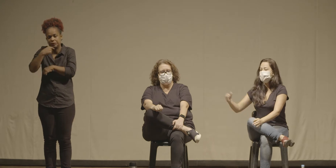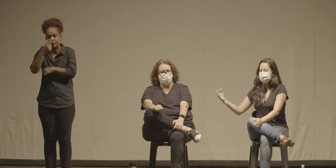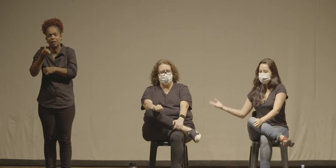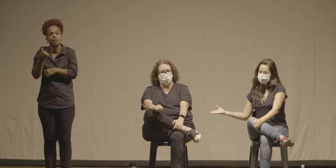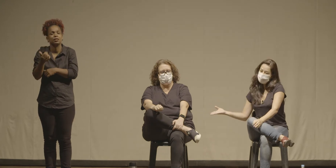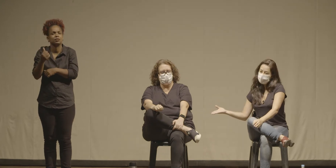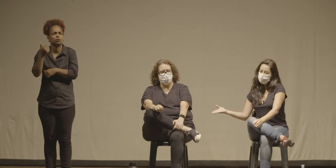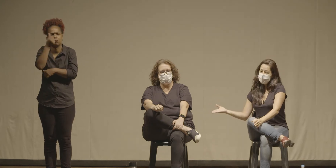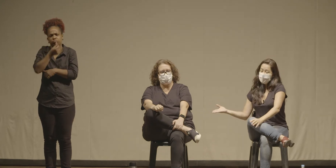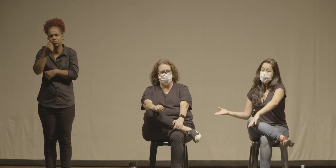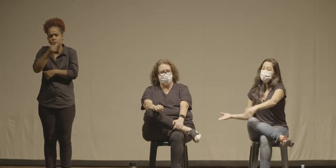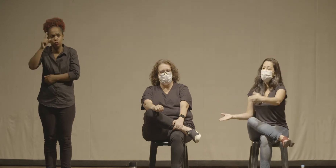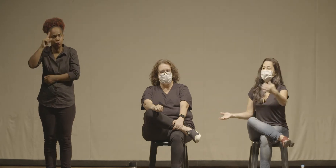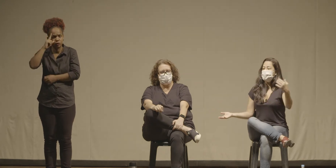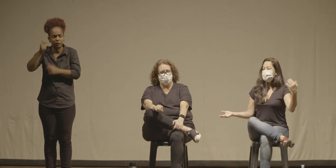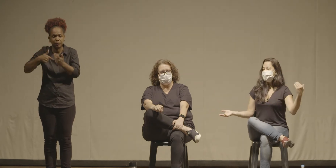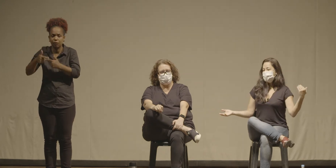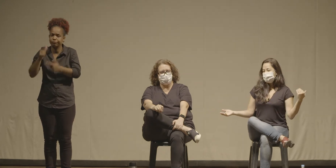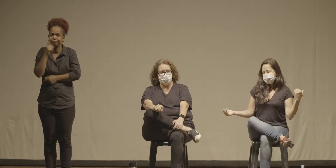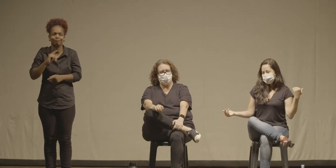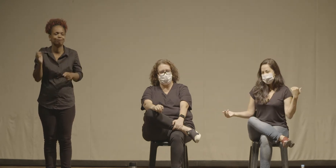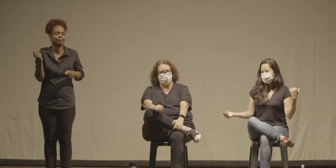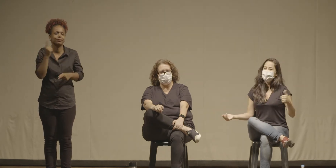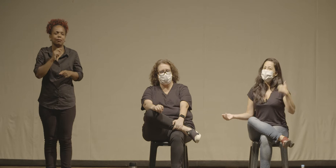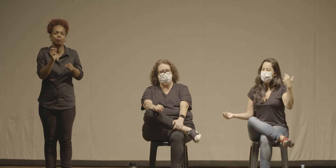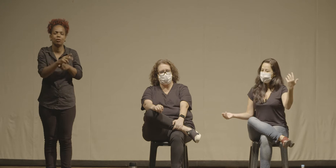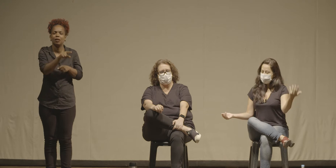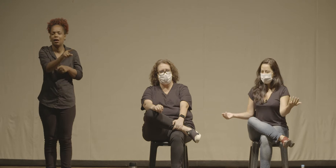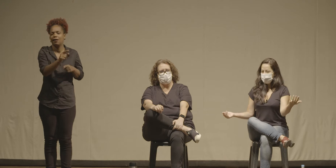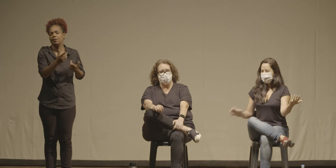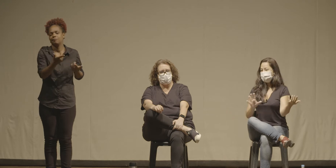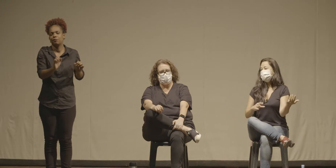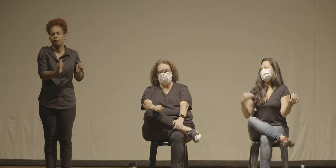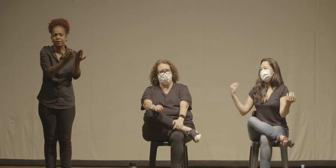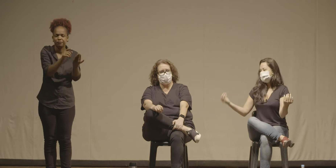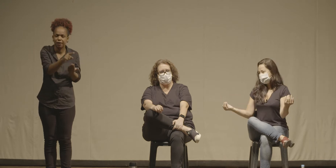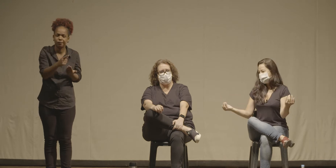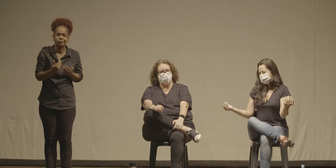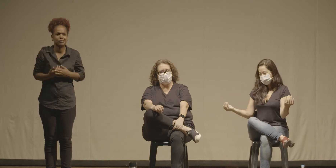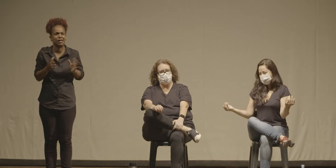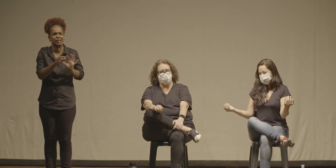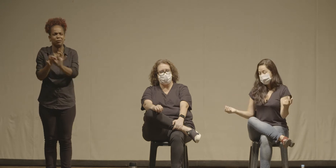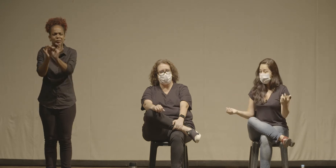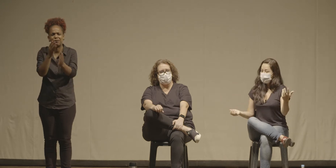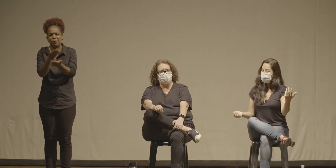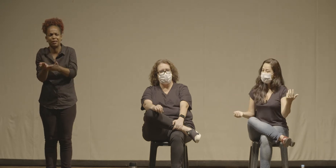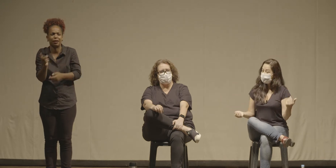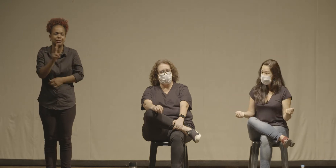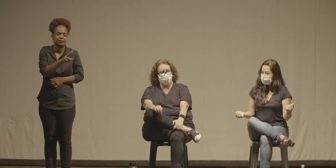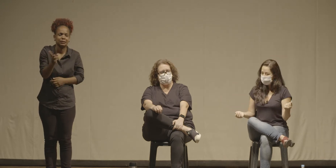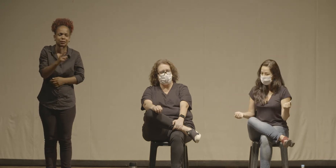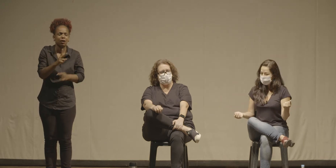não chegamos para o festival, e como teria as Olimpíadas, ele seria distribuído, então nós perderíamos o festival. O festival